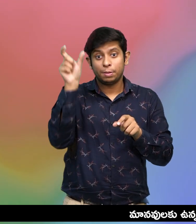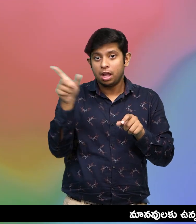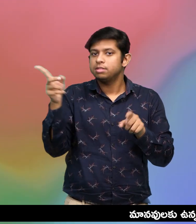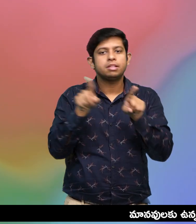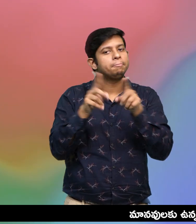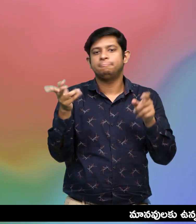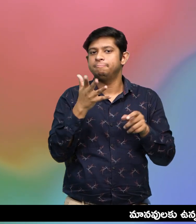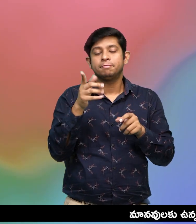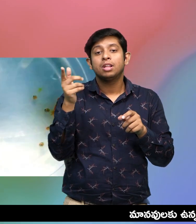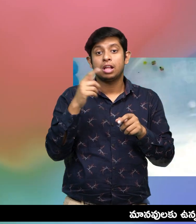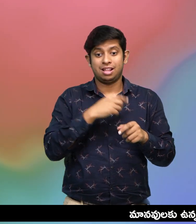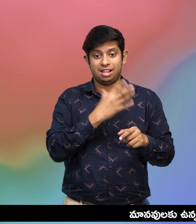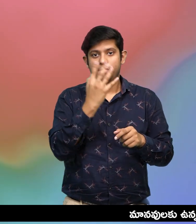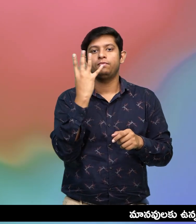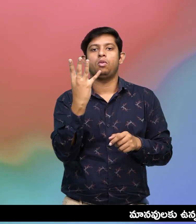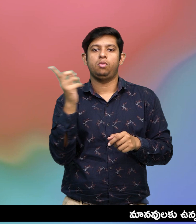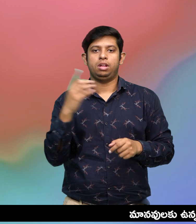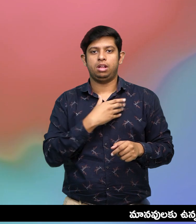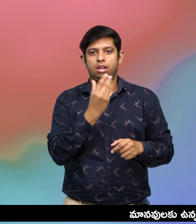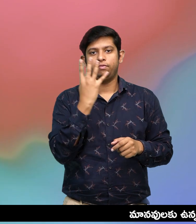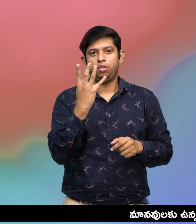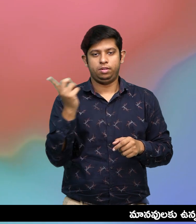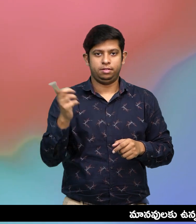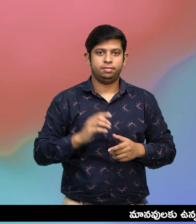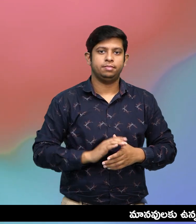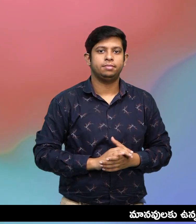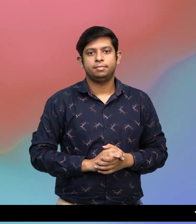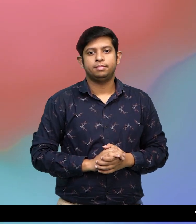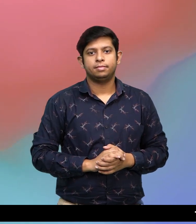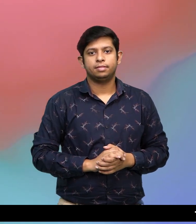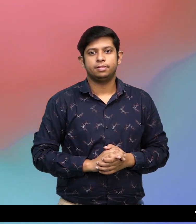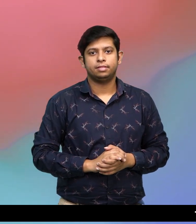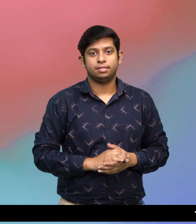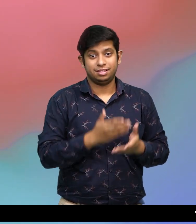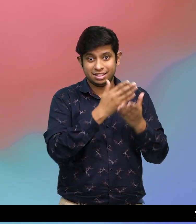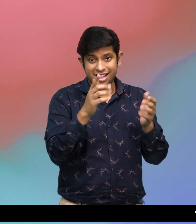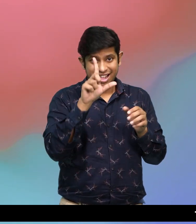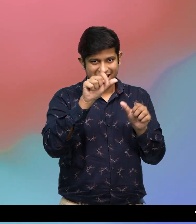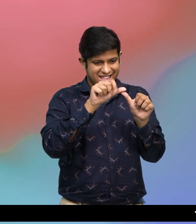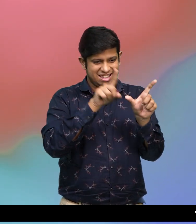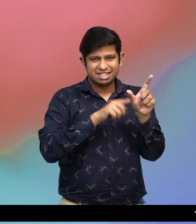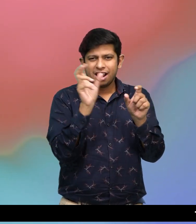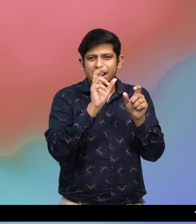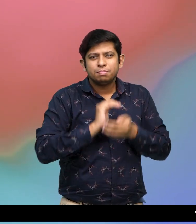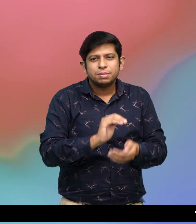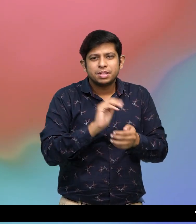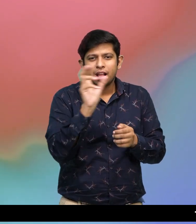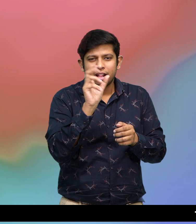మానవులకు ఉన్న 4 గదులకు భిన్నంగా ఉంటాయి. 7. అవి గుడ్లు పెడతాయి.